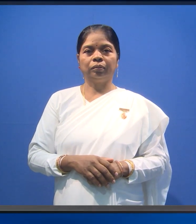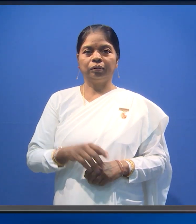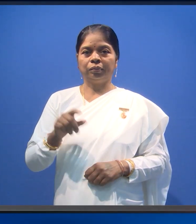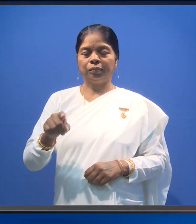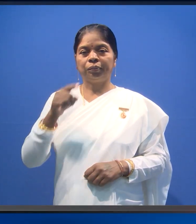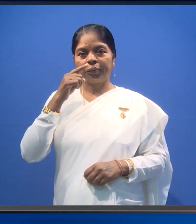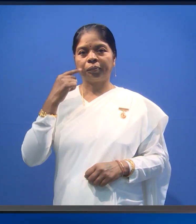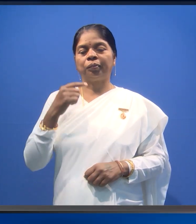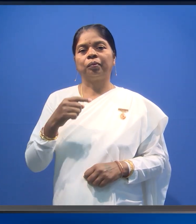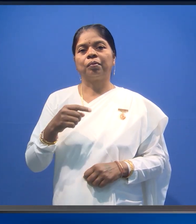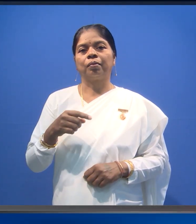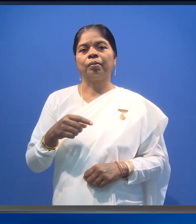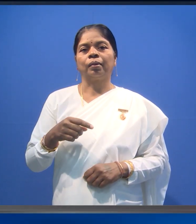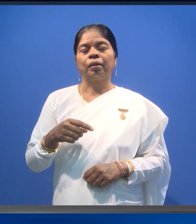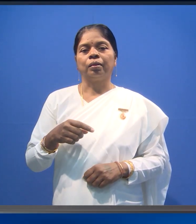सामान्य व्यक्ती